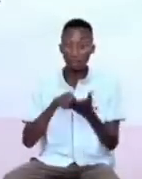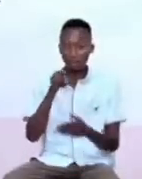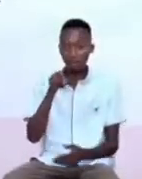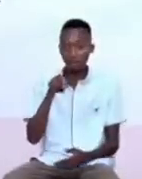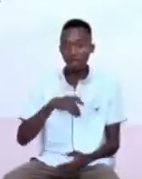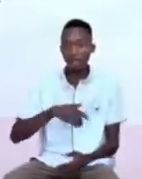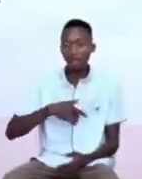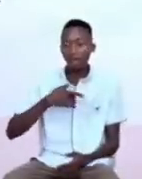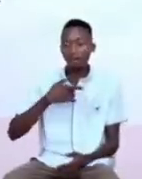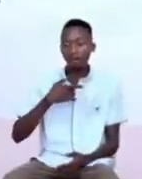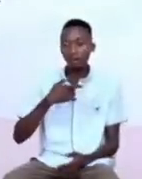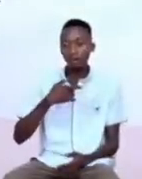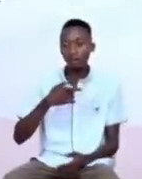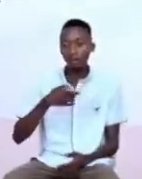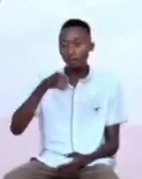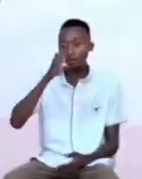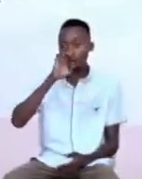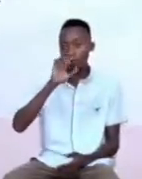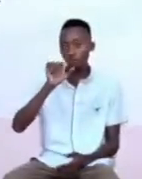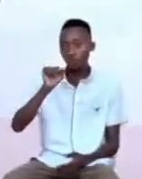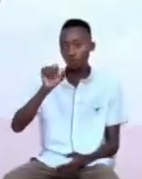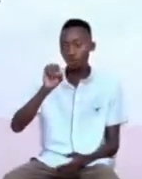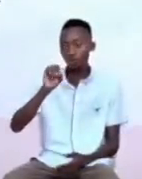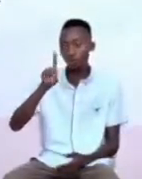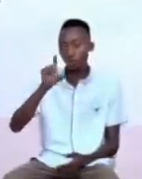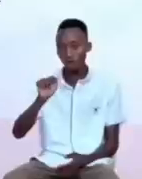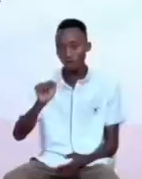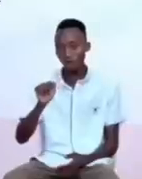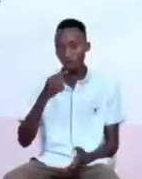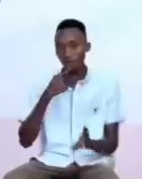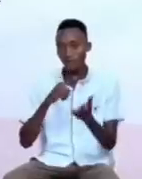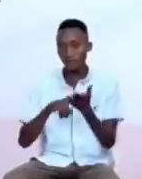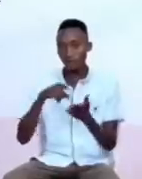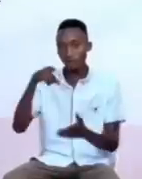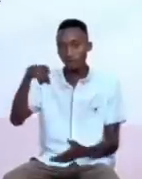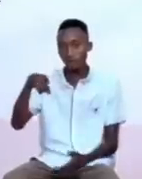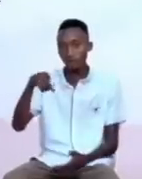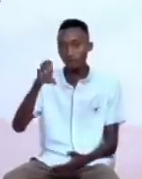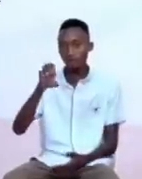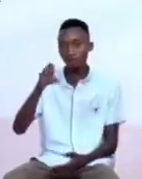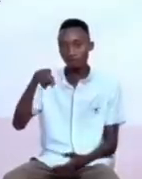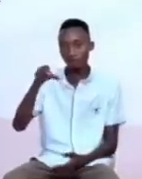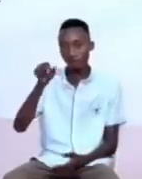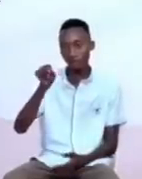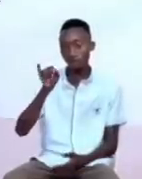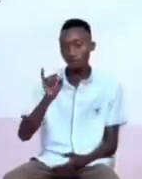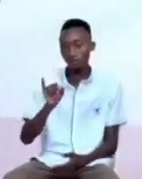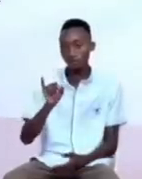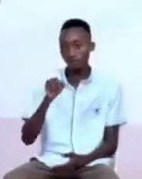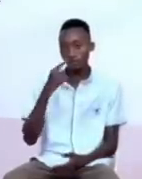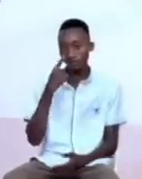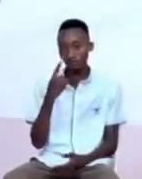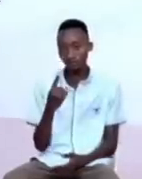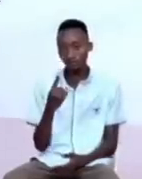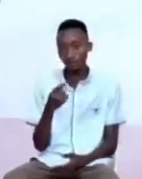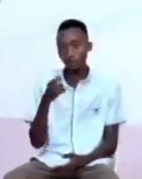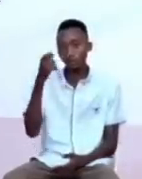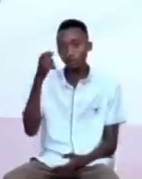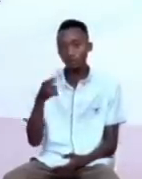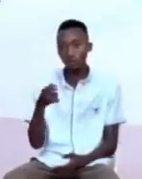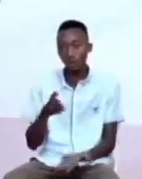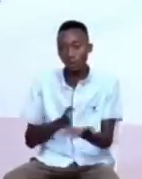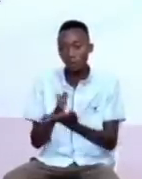safari. Wingi wa maisha unatokana na nini? Mtu yeyote anayenisikiliza hapa. Kila mtu unayemuona kwenye maisha yako, haijalishi